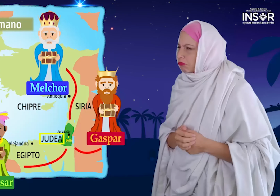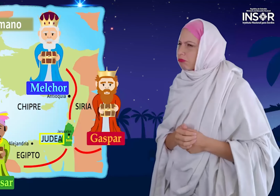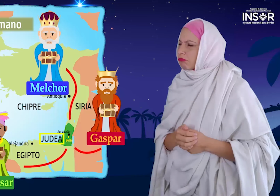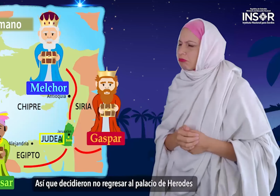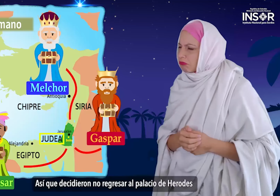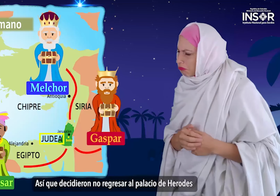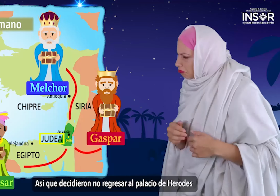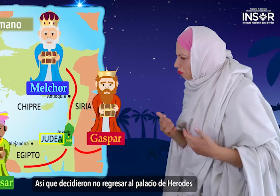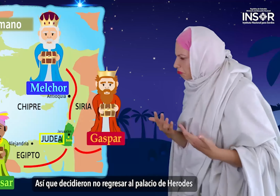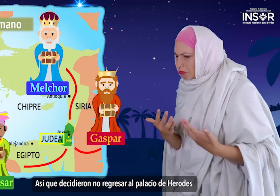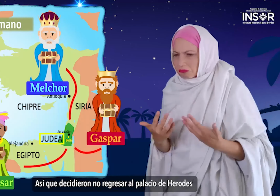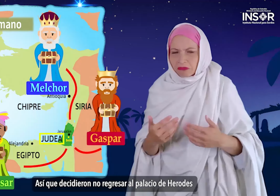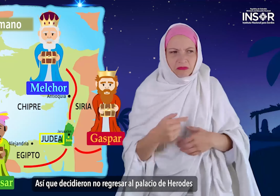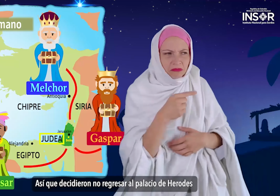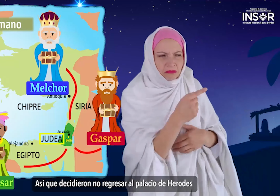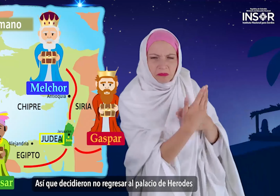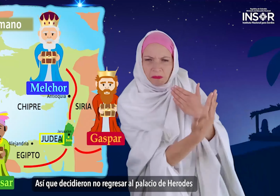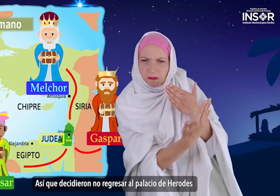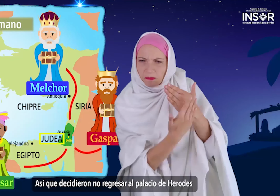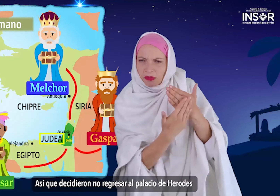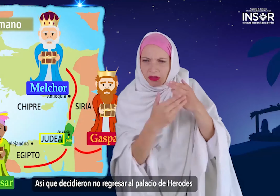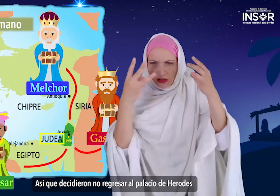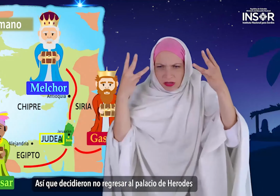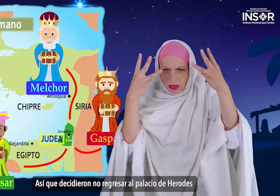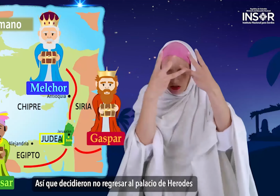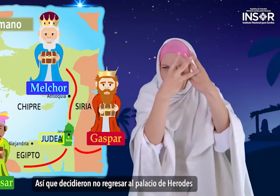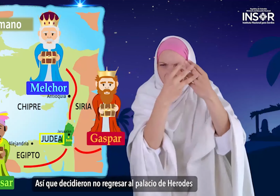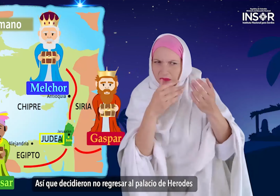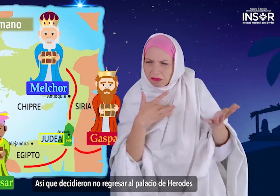Así que decidieron no regresar al palacio de Herodes.